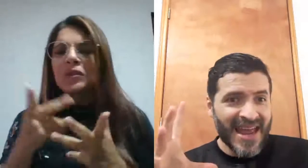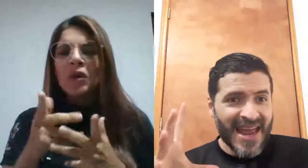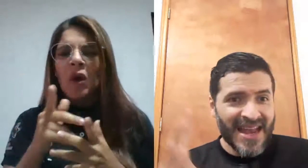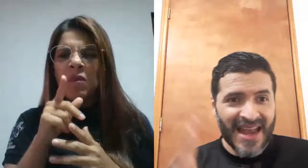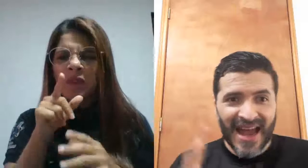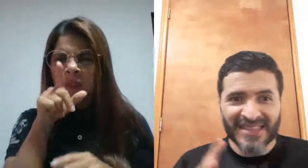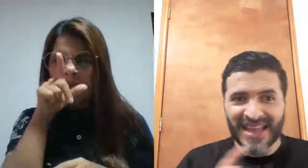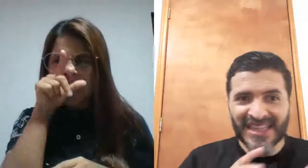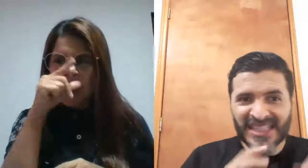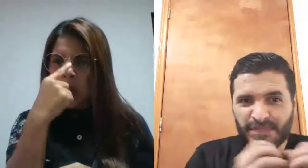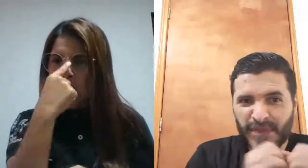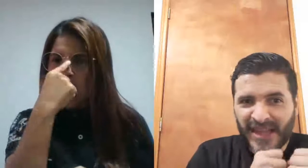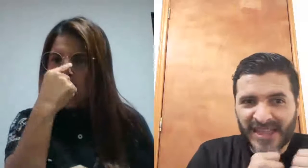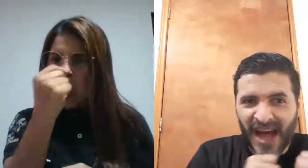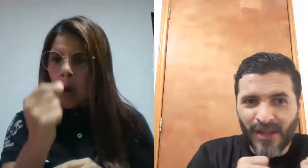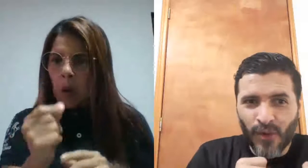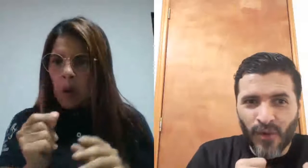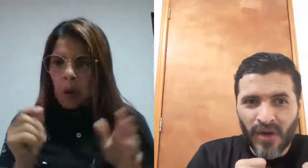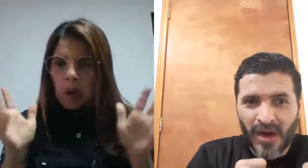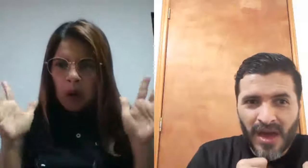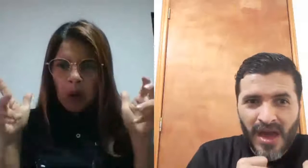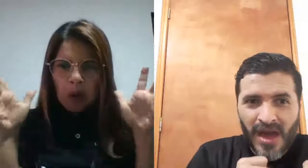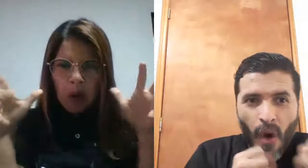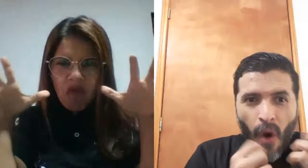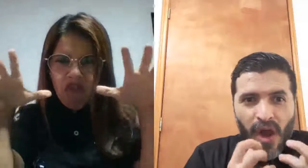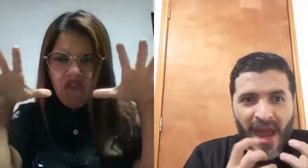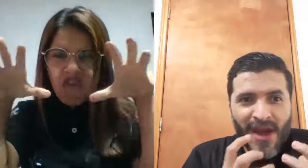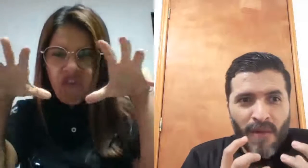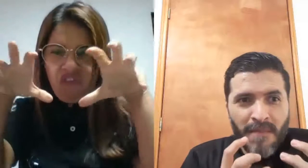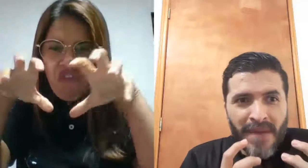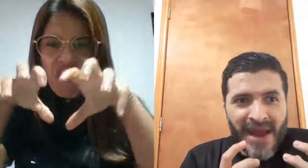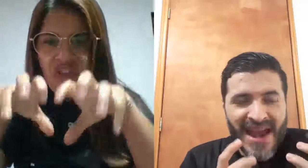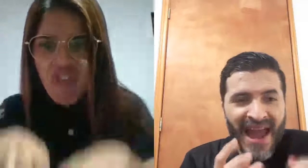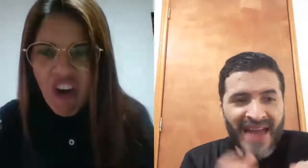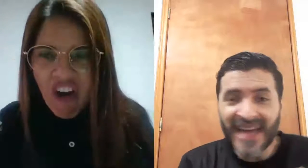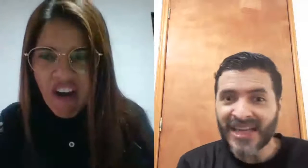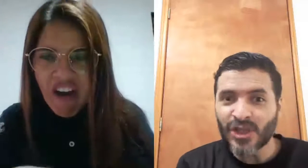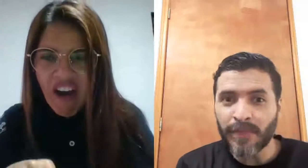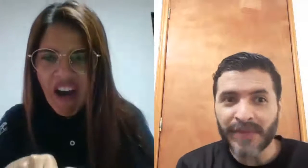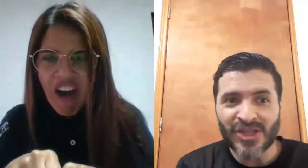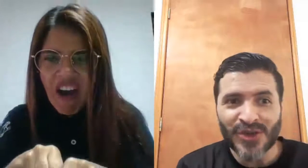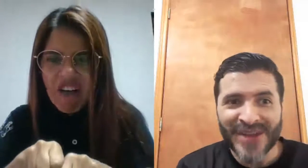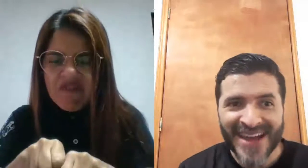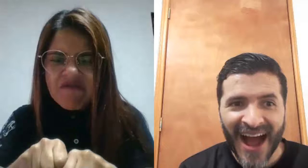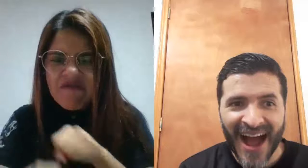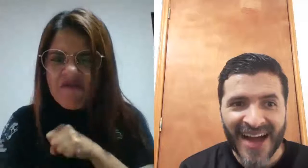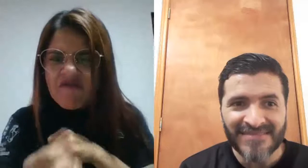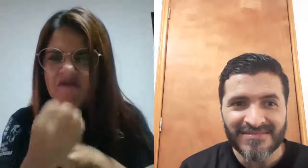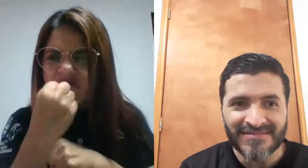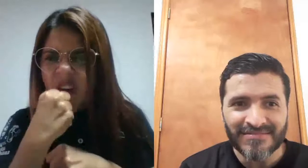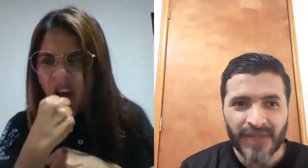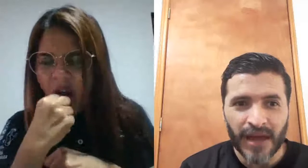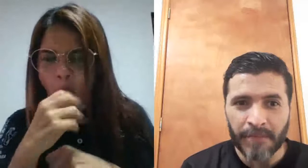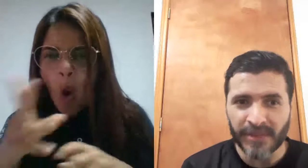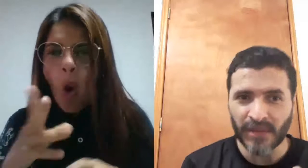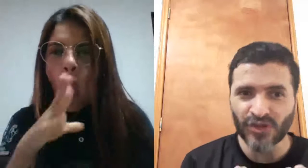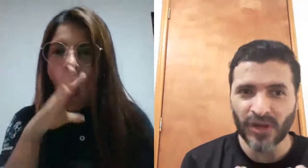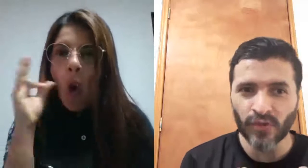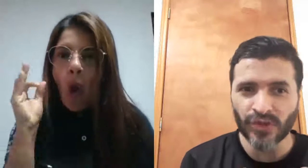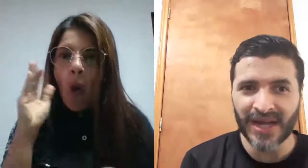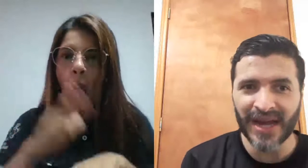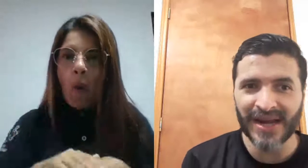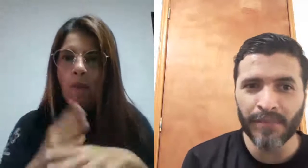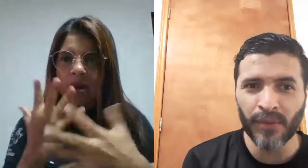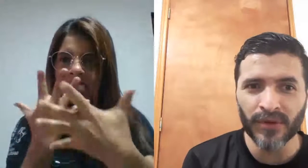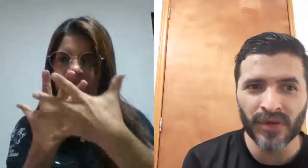gavilán la haya despedazado o que el hombre la haya hecho prisionera.